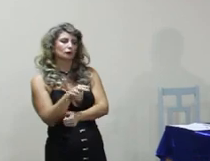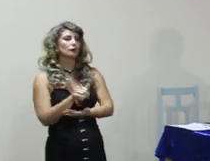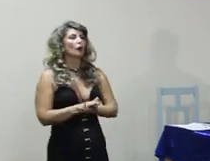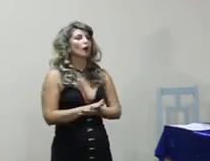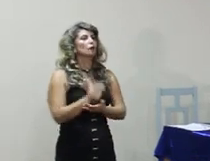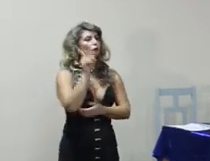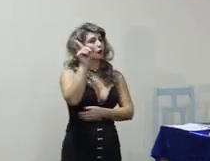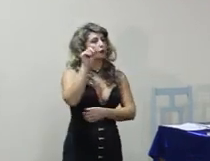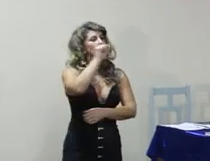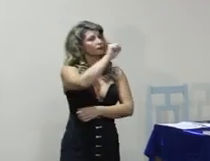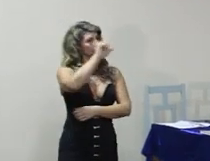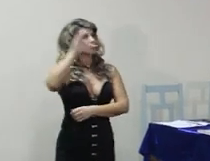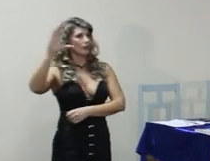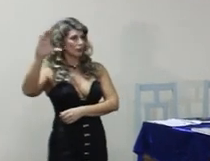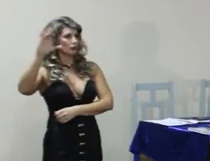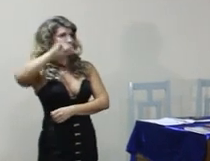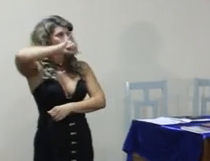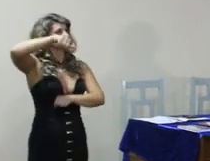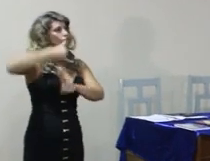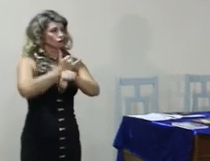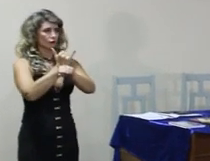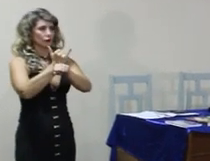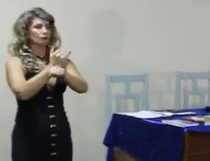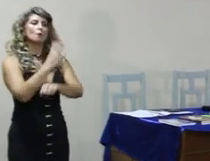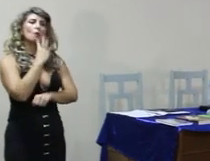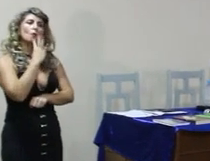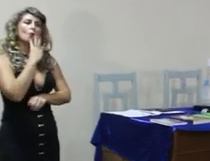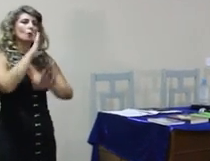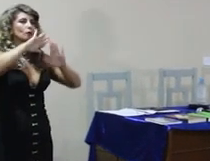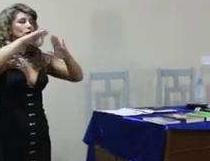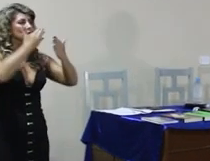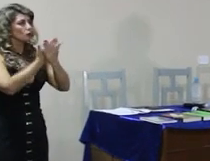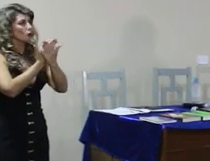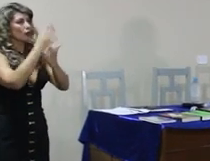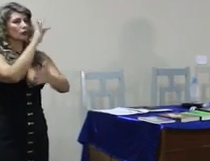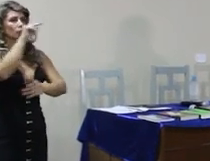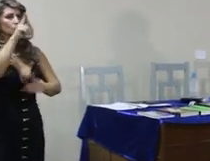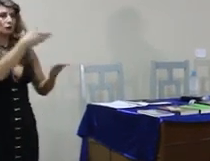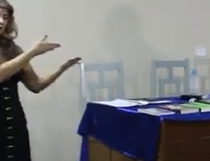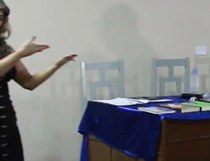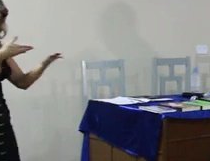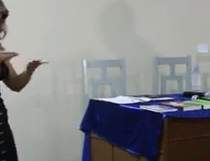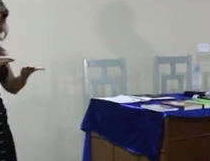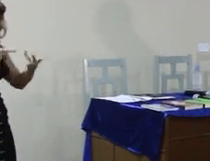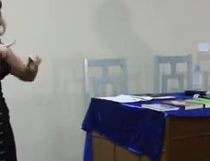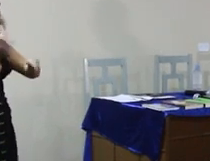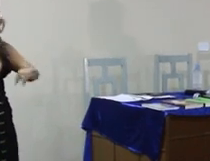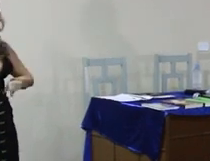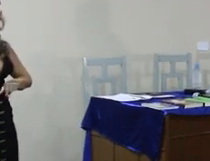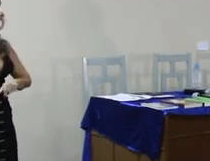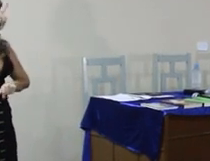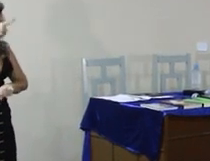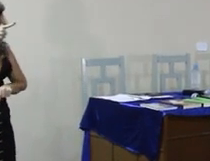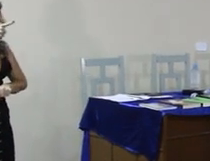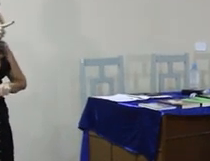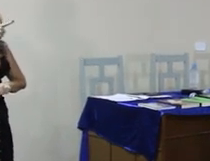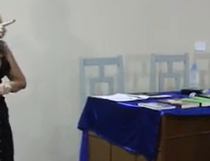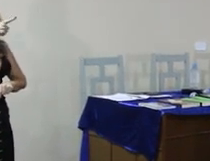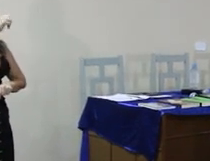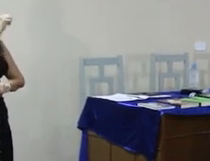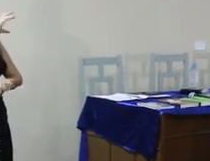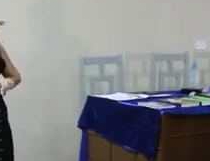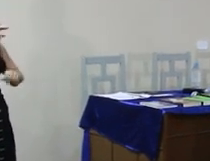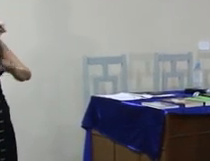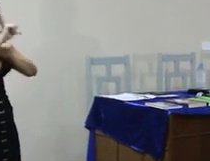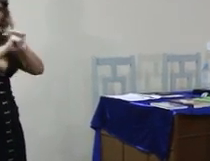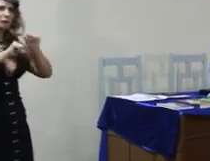fomos a Joinville, para conhecer a Escola Técnica Tupi. Fomos recebidos pelo Ninfo Koenig, que é o dono da... que era Acros, depois virou